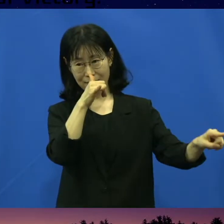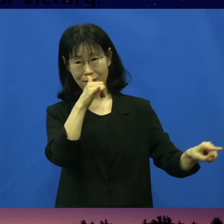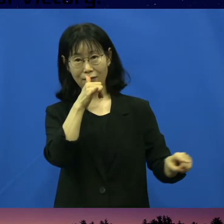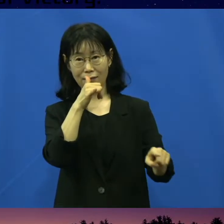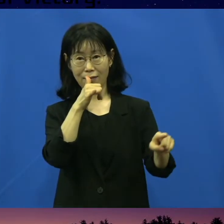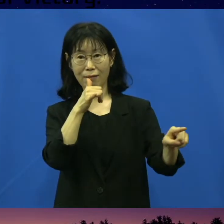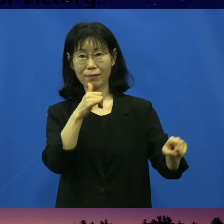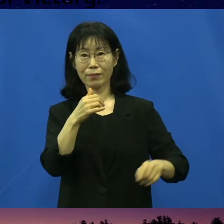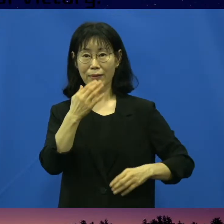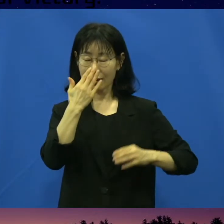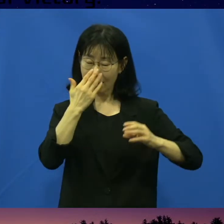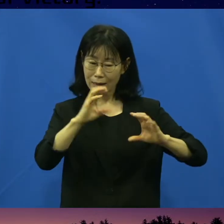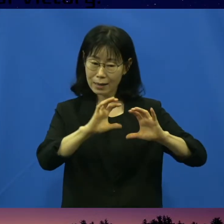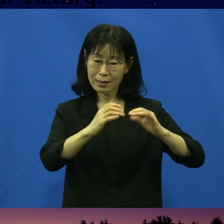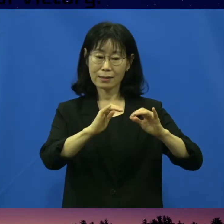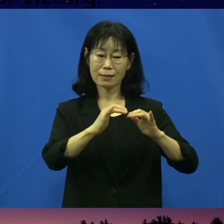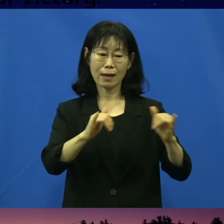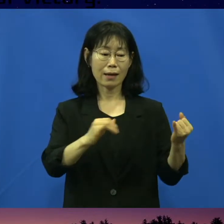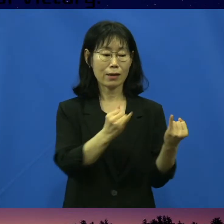이스라엘에 붙잡혀온 소녀,